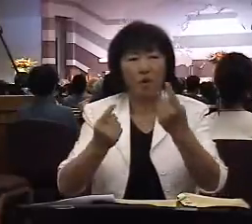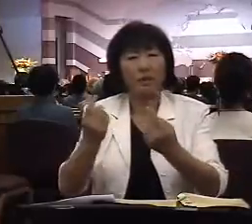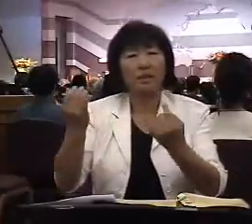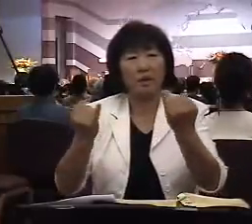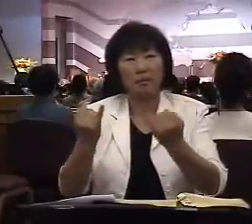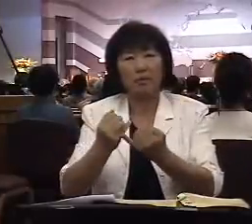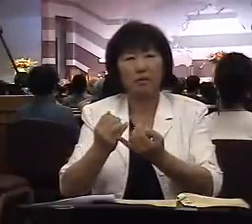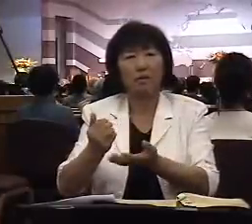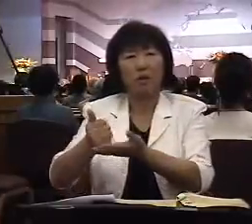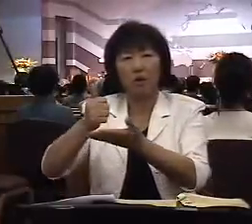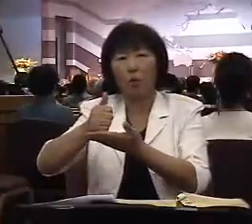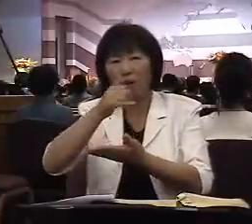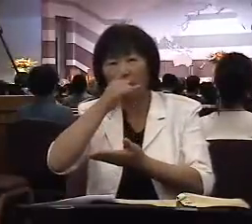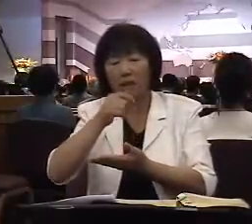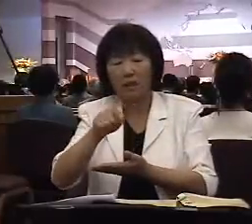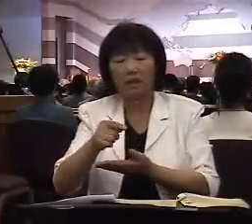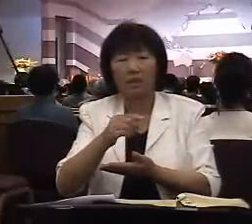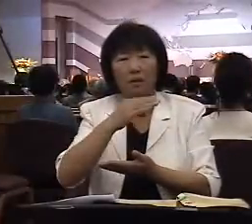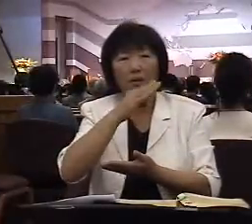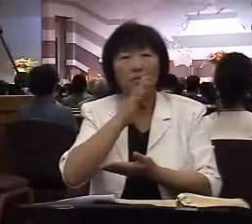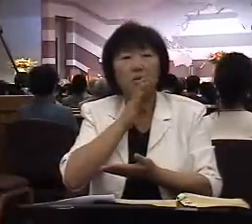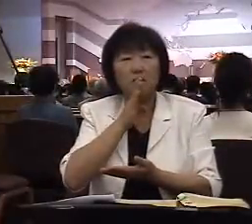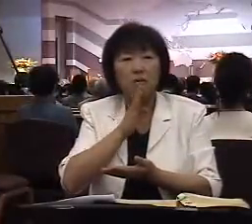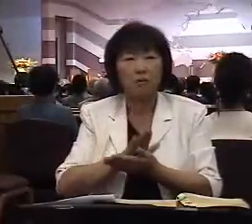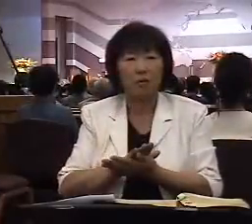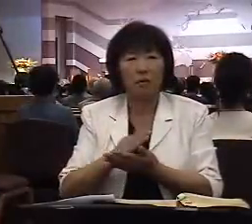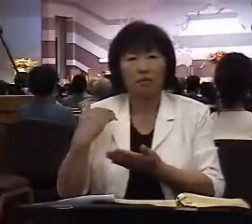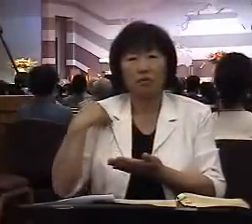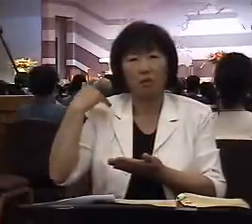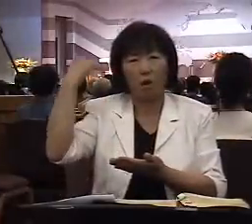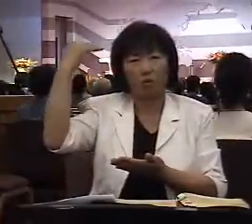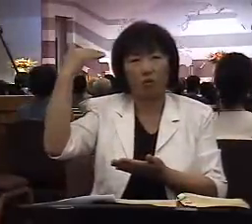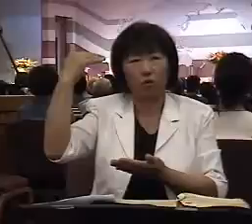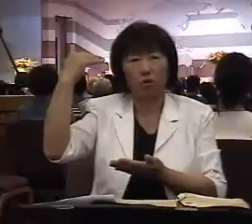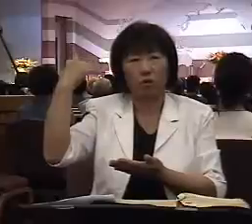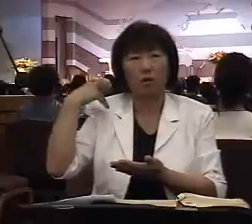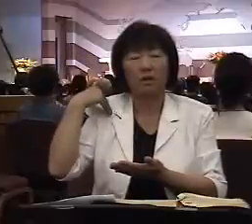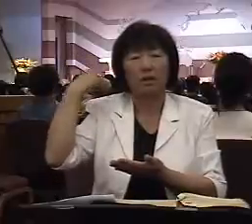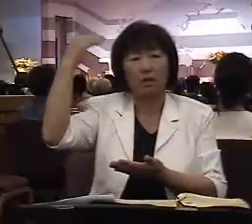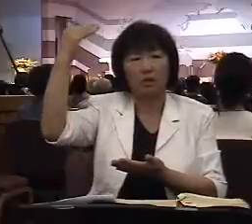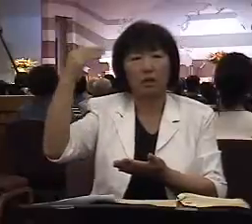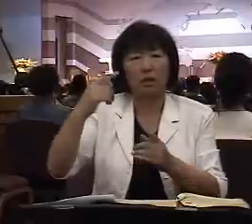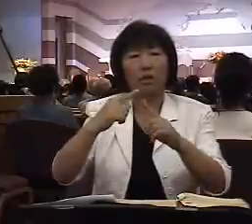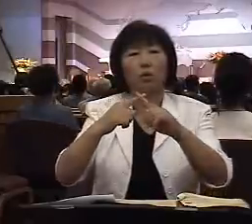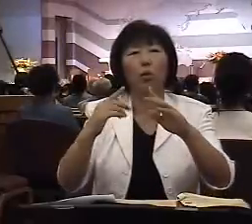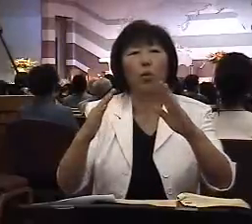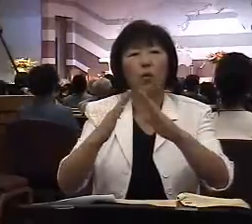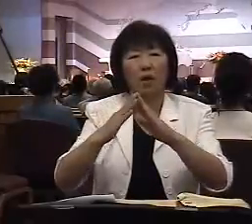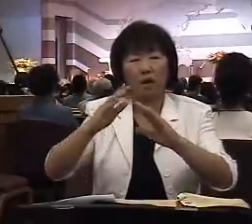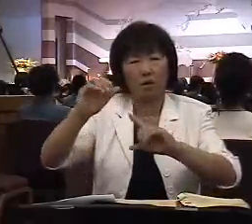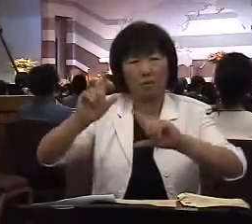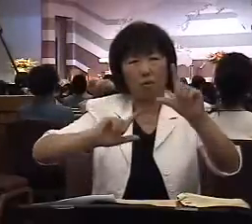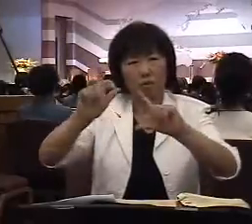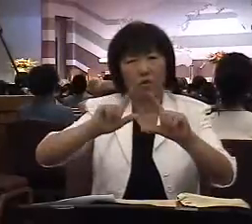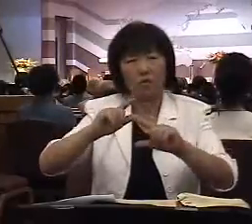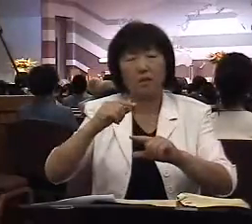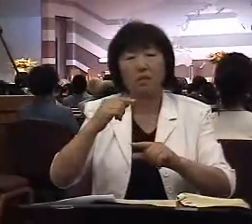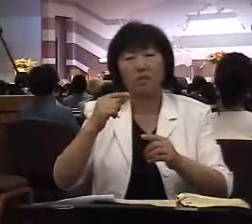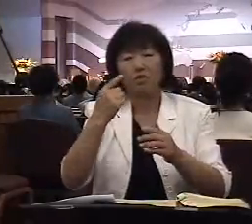우리가 섬기는데, 이것이 바로 성숙한 또 성장하는 교회의 모습인 줄로